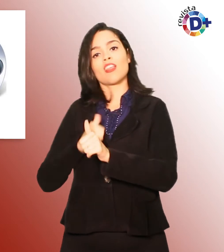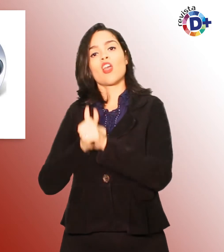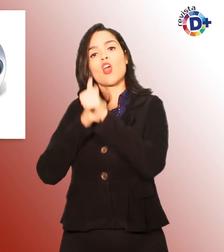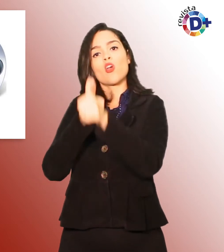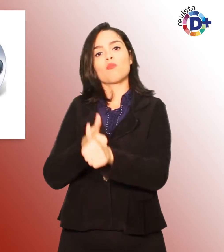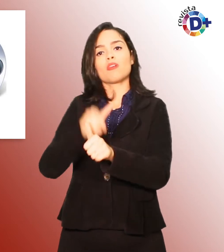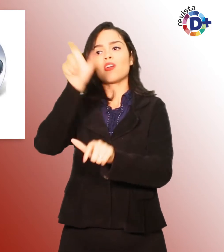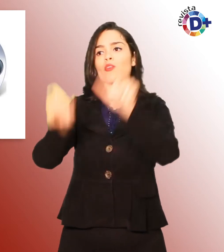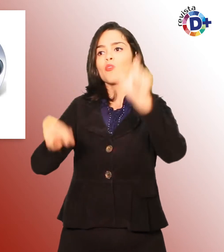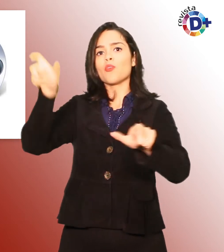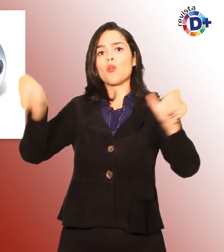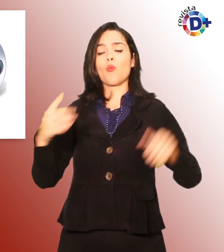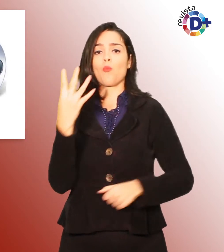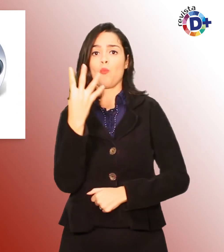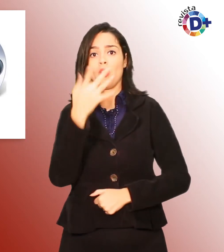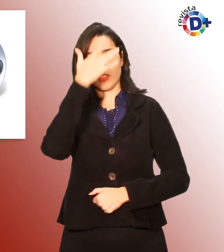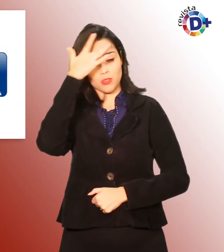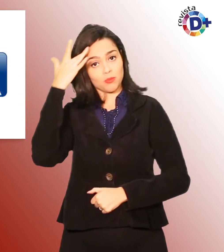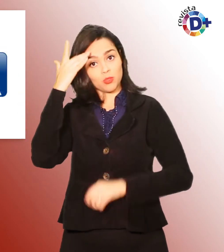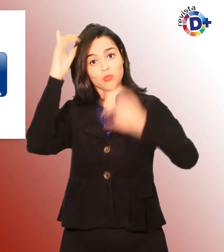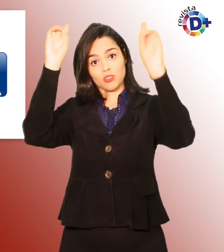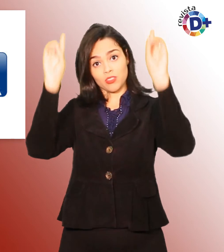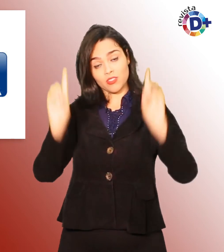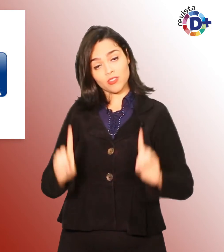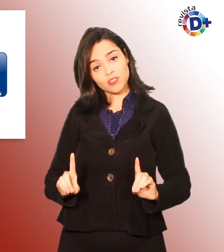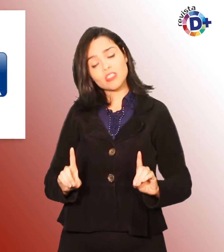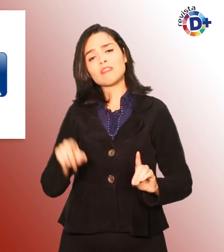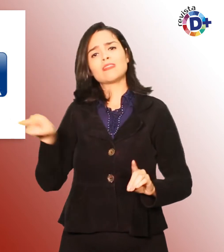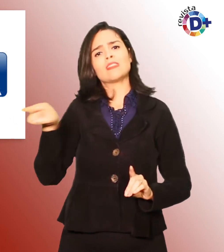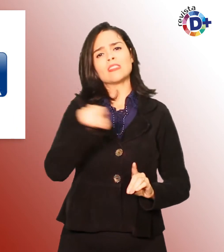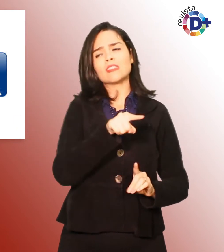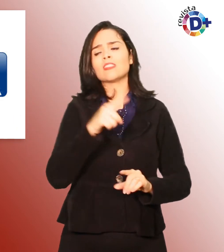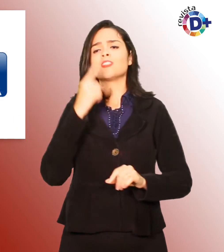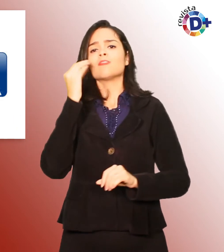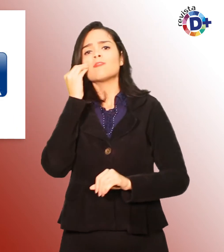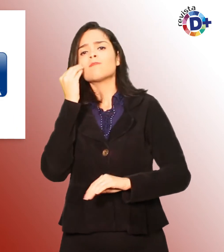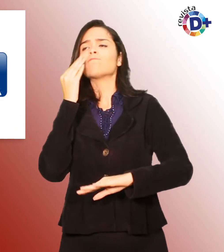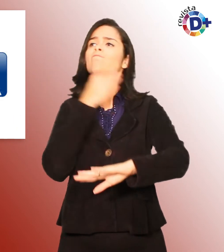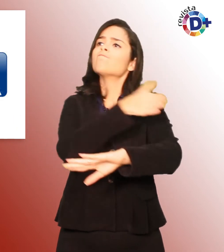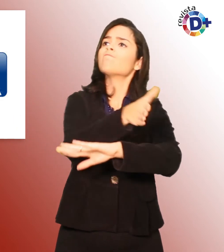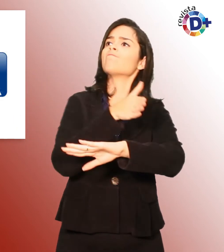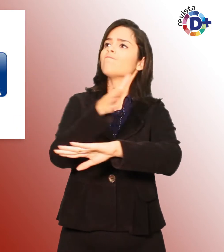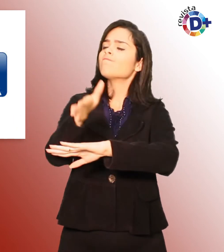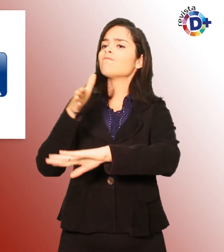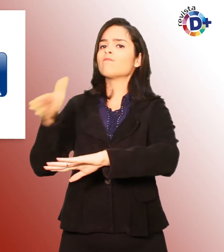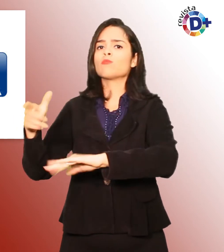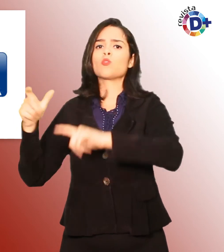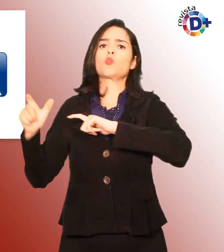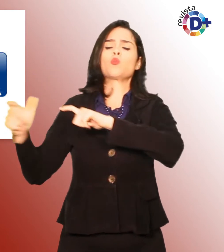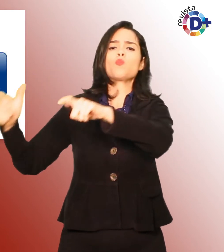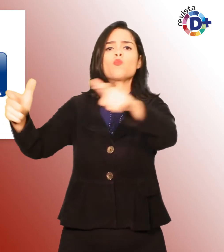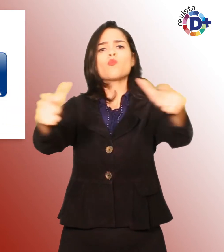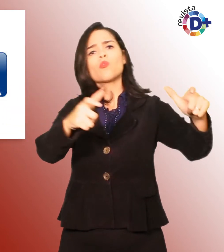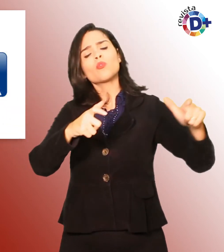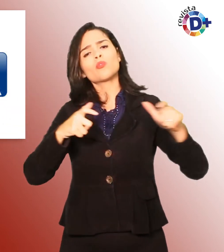de quatro pessoas com deficiência na sua busca por acessar os espaços culturais da